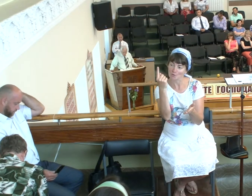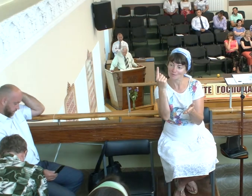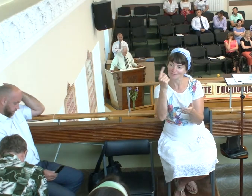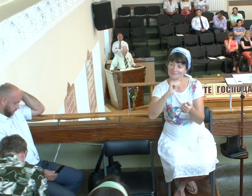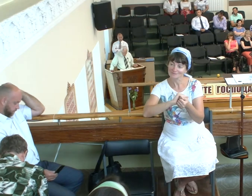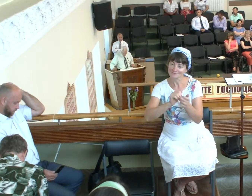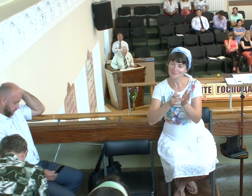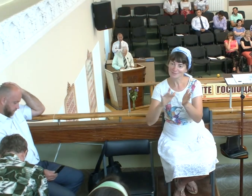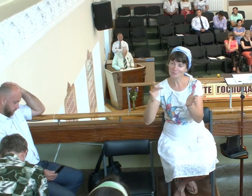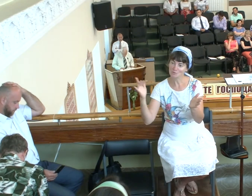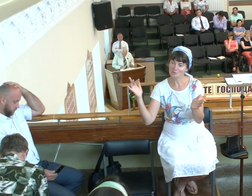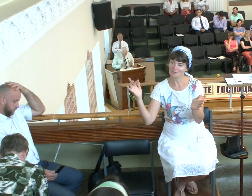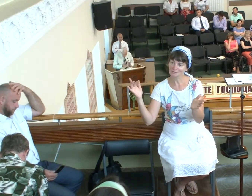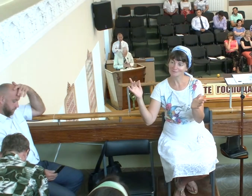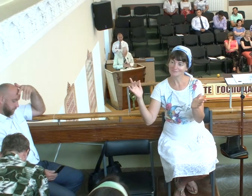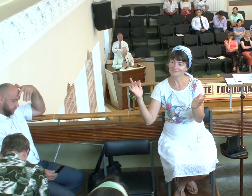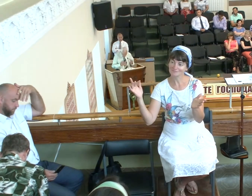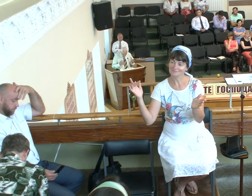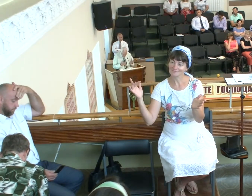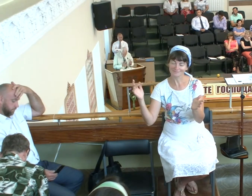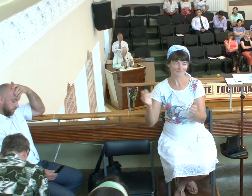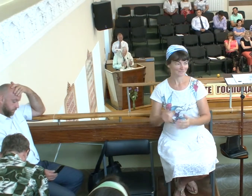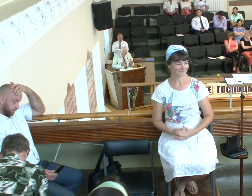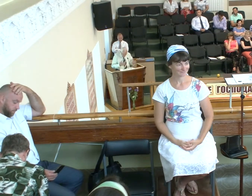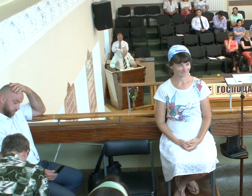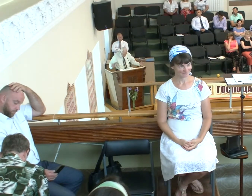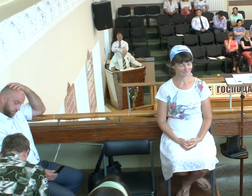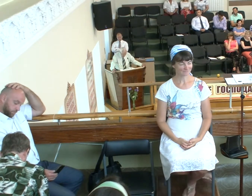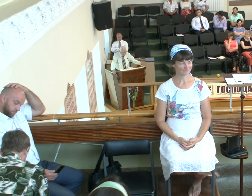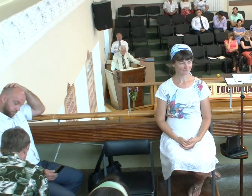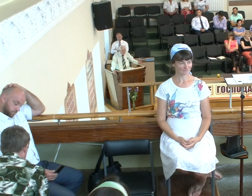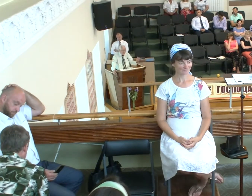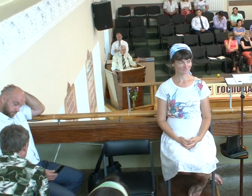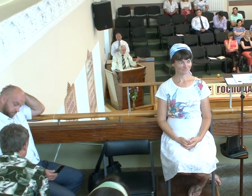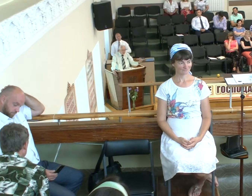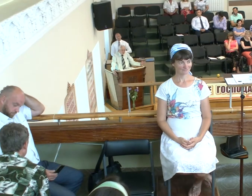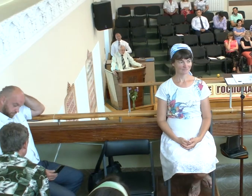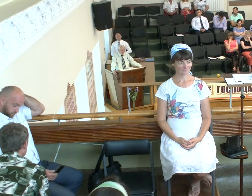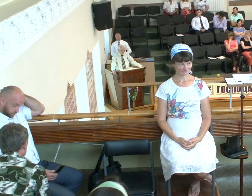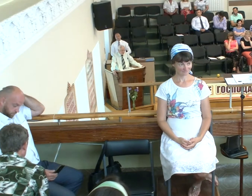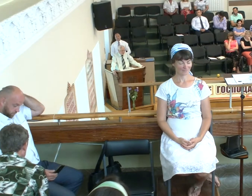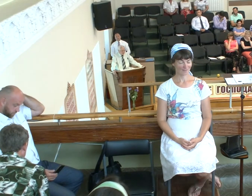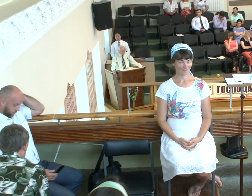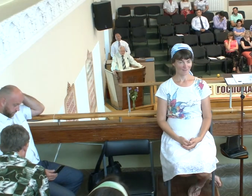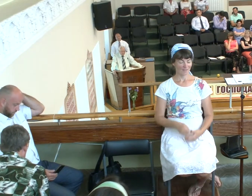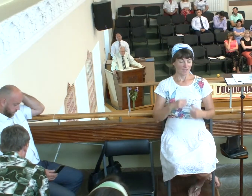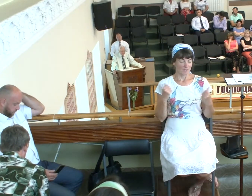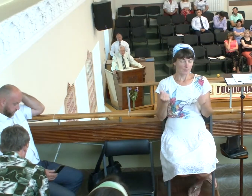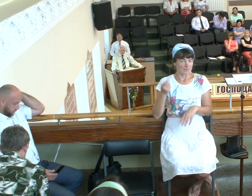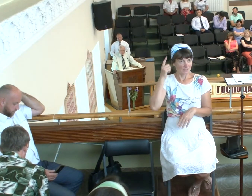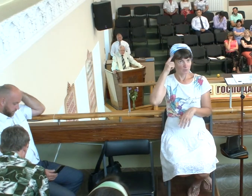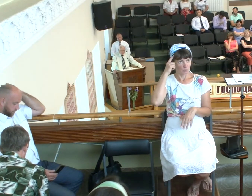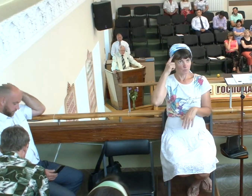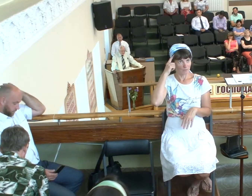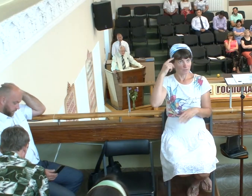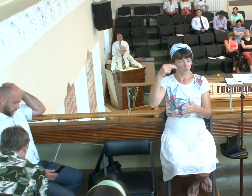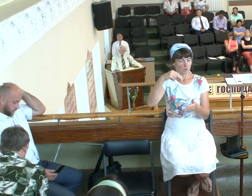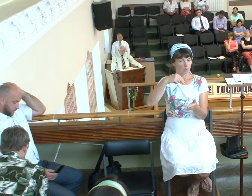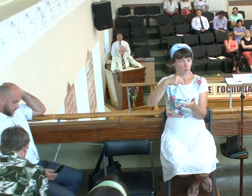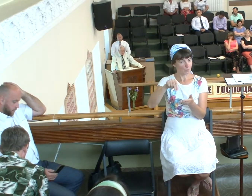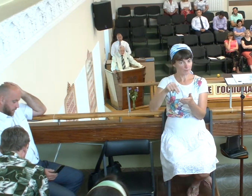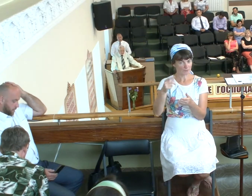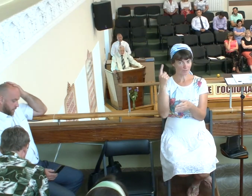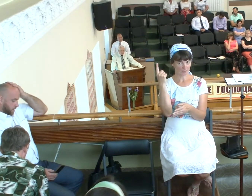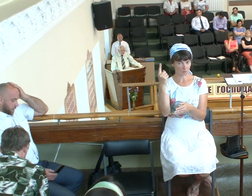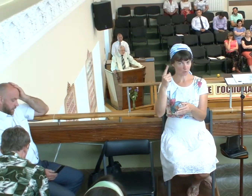не потерялась. Я думаю, он постоянно, знаете, постоянно берег ее, сберегал ее.